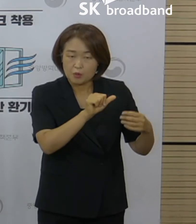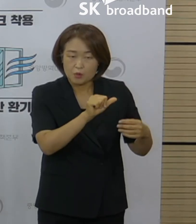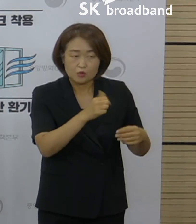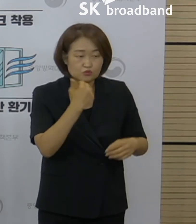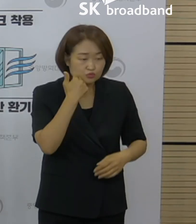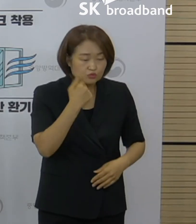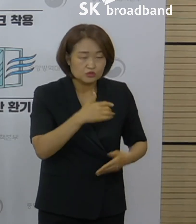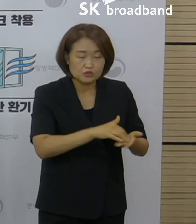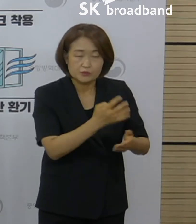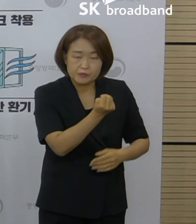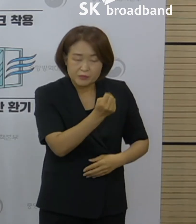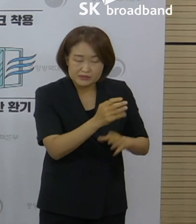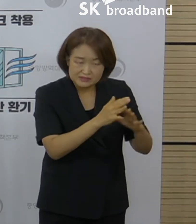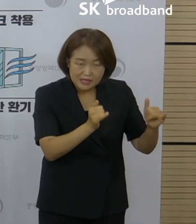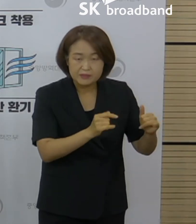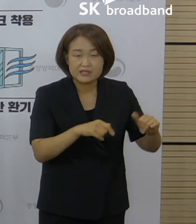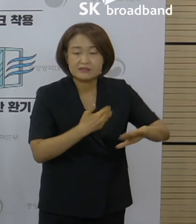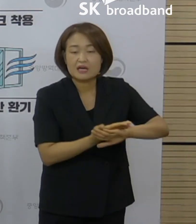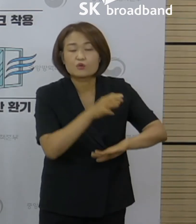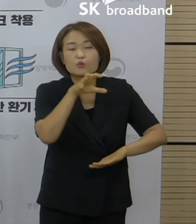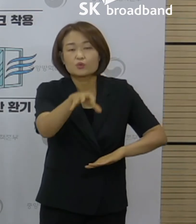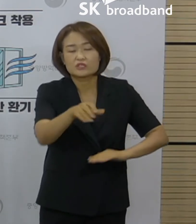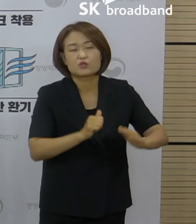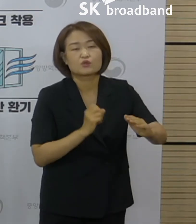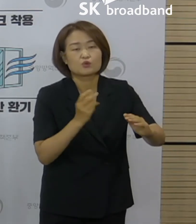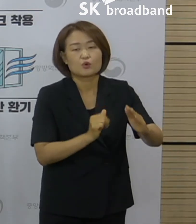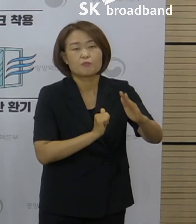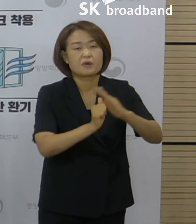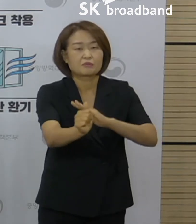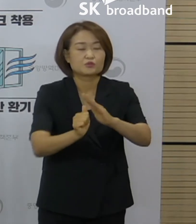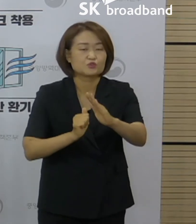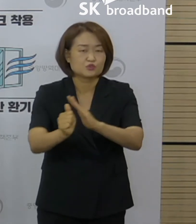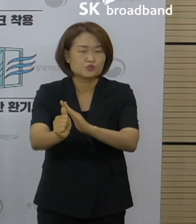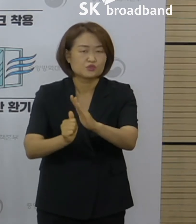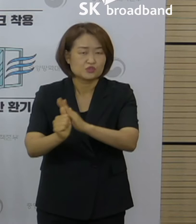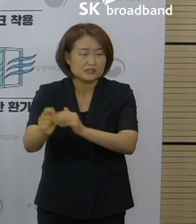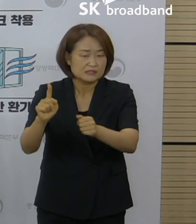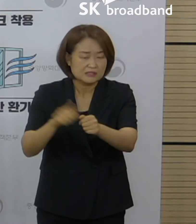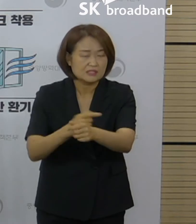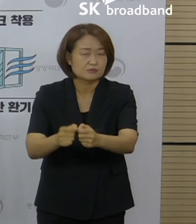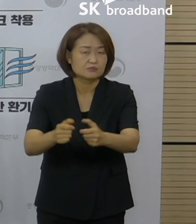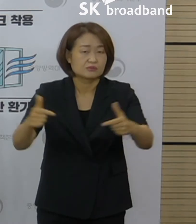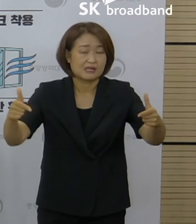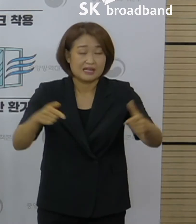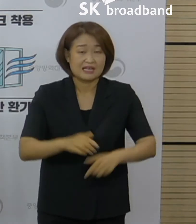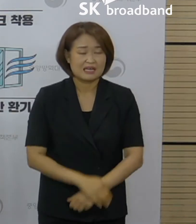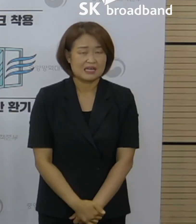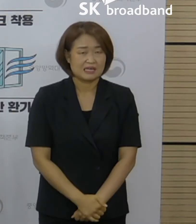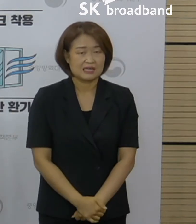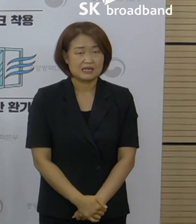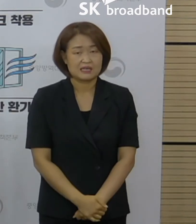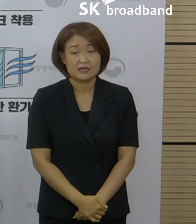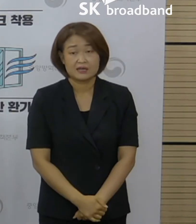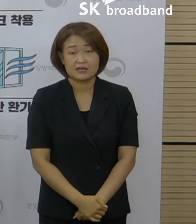다른 시설들을 더 방문해가지고 이제 확진자 방문 시설이 좀 늘어났습니다. 직접적으로